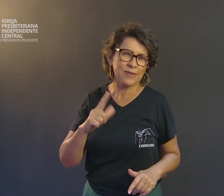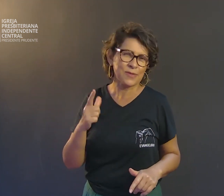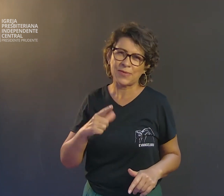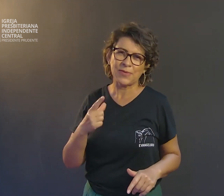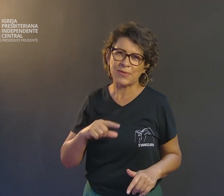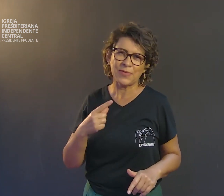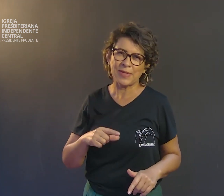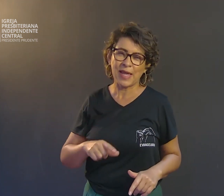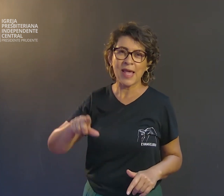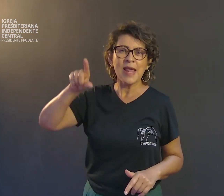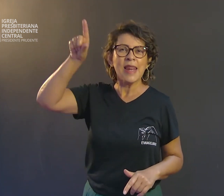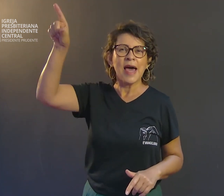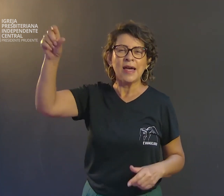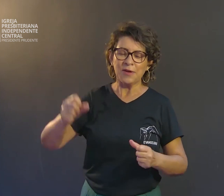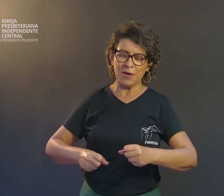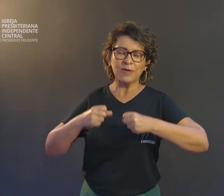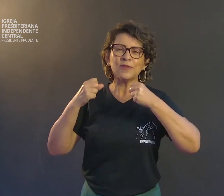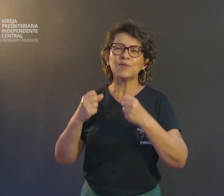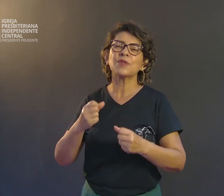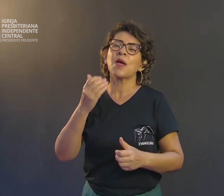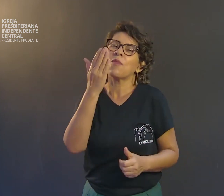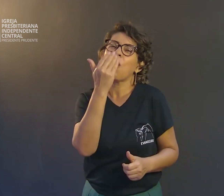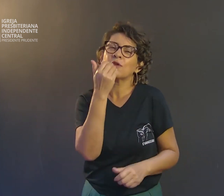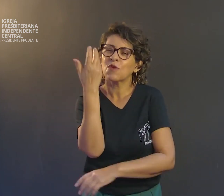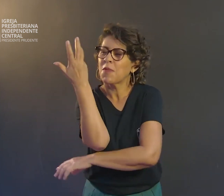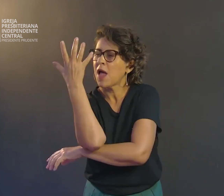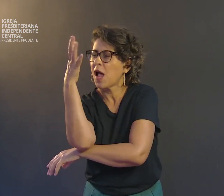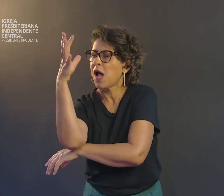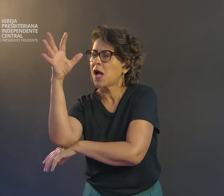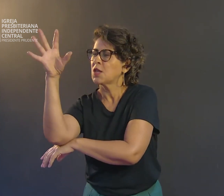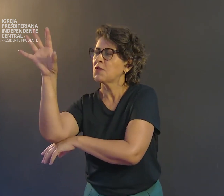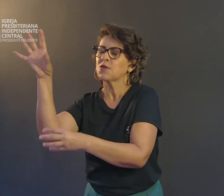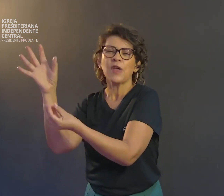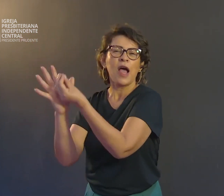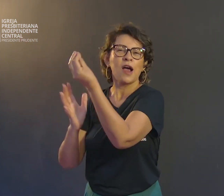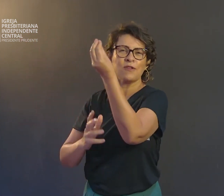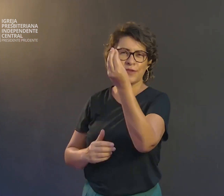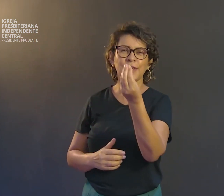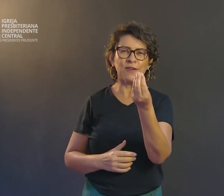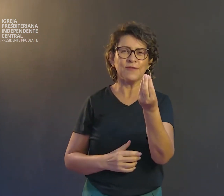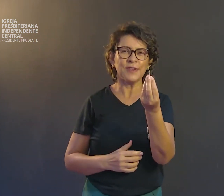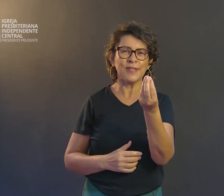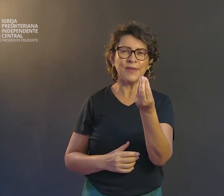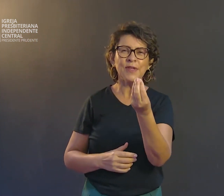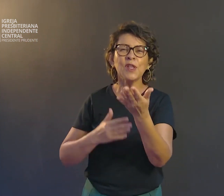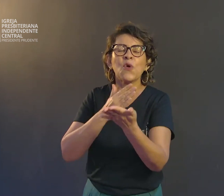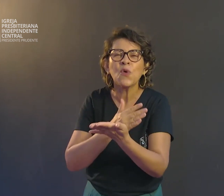do fruto da árvore da vida, ou seja, retornaremos para o paraíso de Deus,